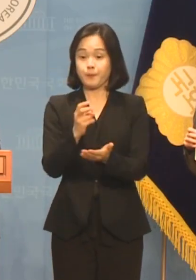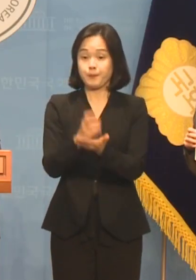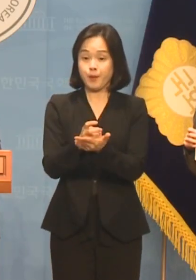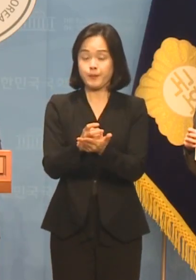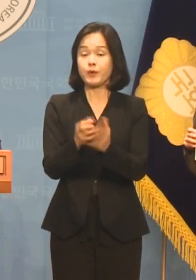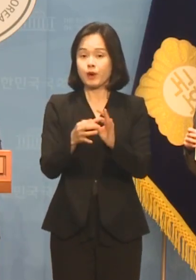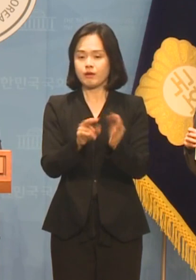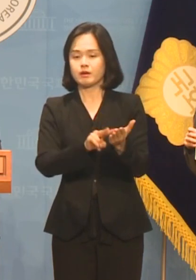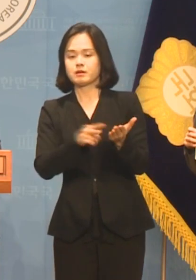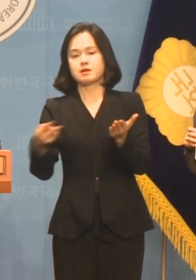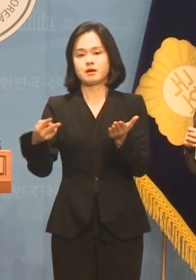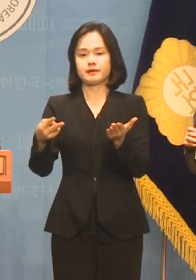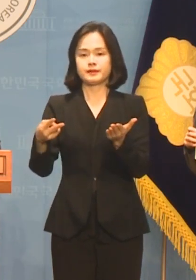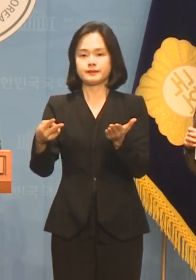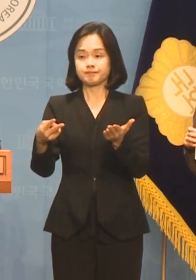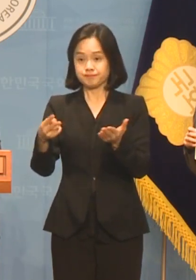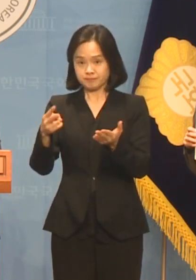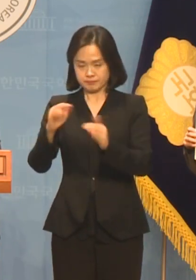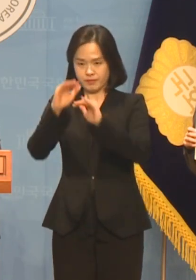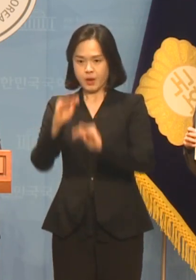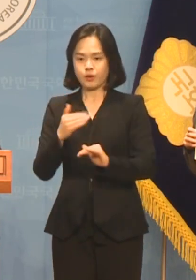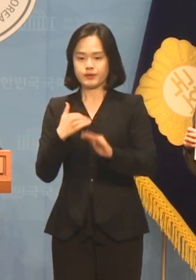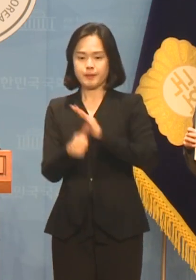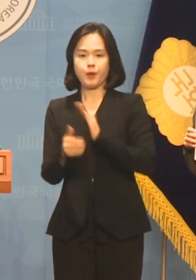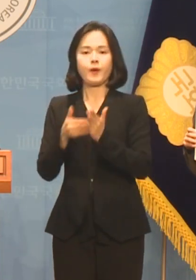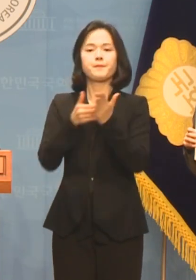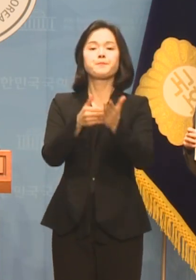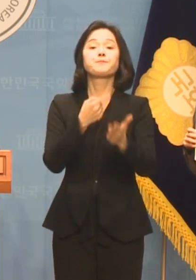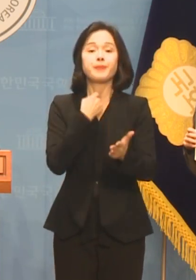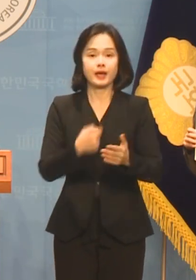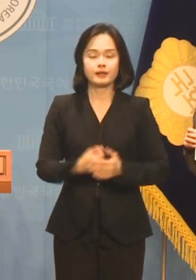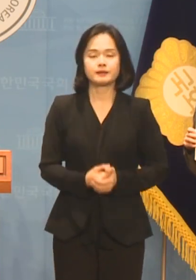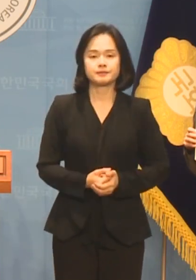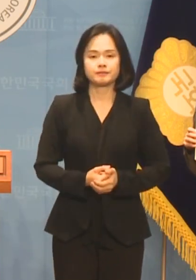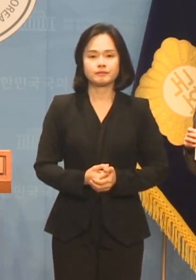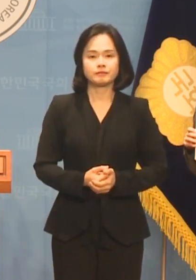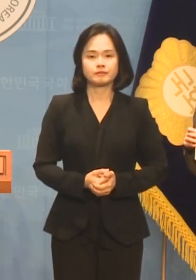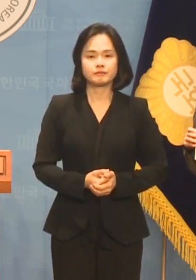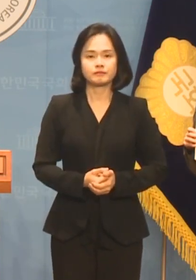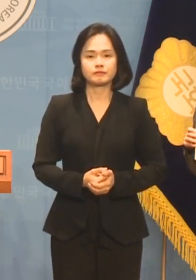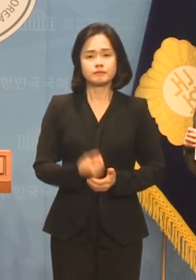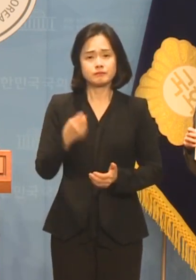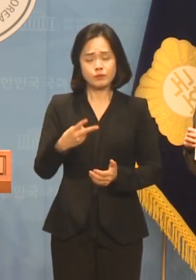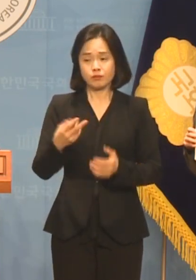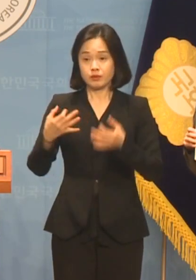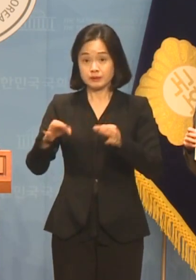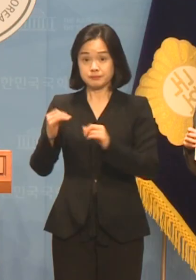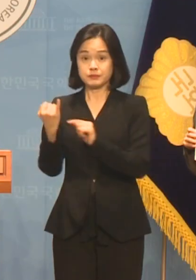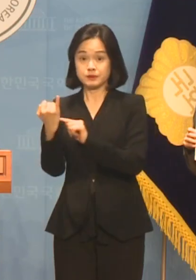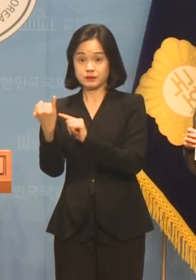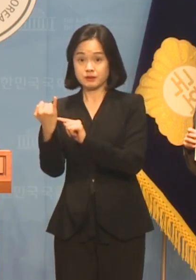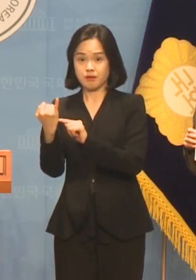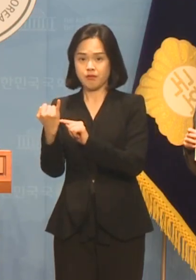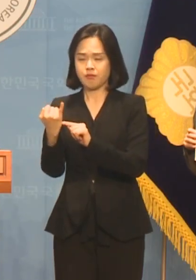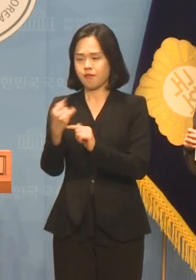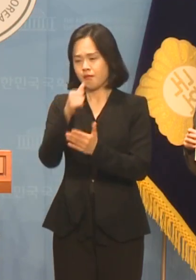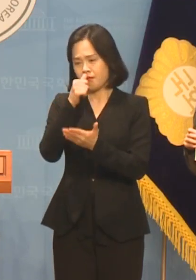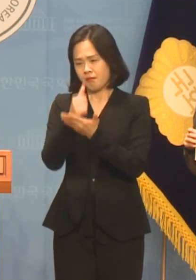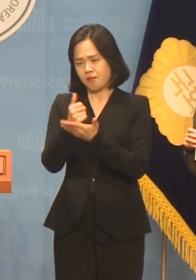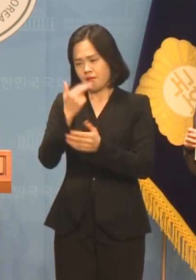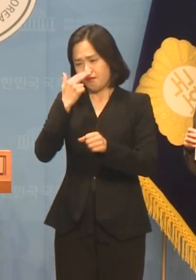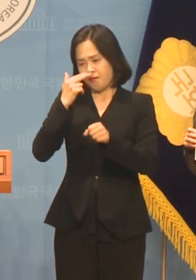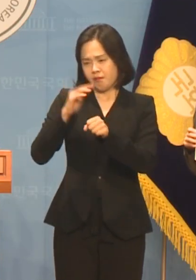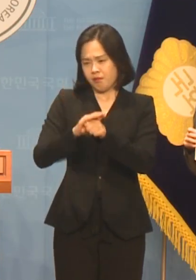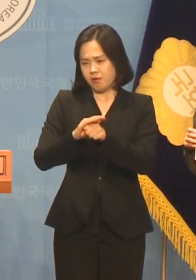관련한 인권위가 재심을 결정하도록 다시 한번 요구했음에도 불구하고 너무나 오랜 세월이